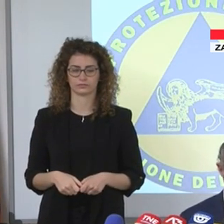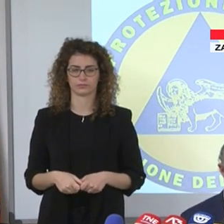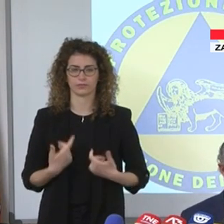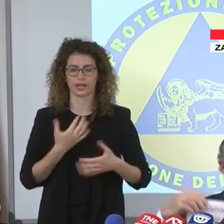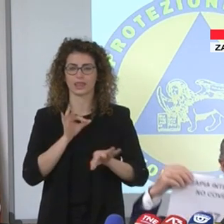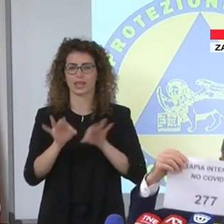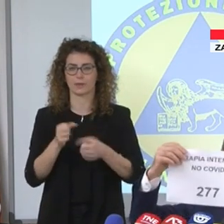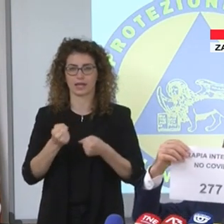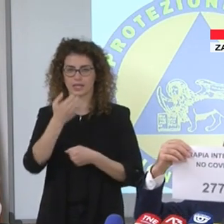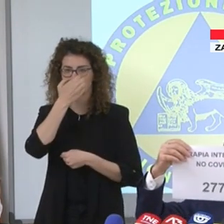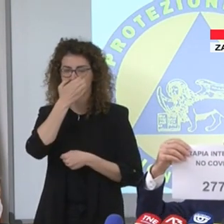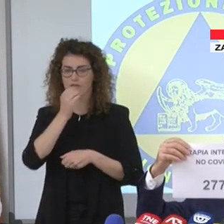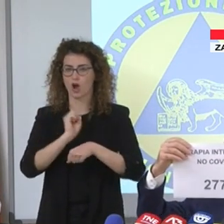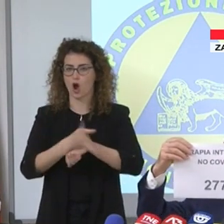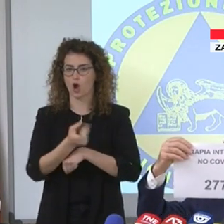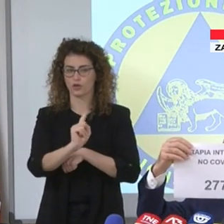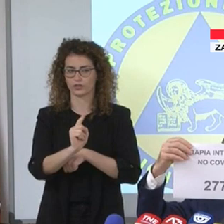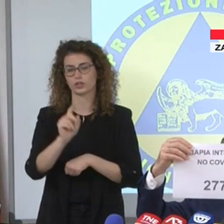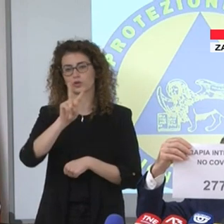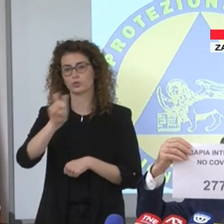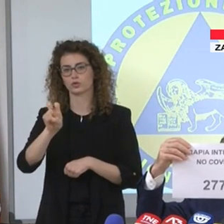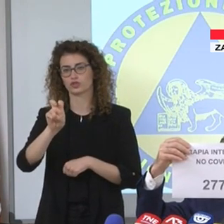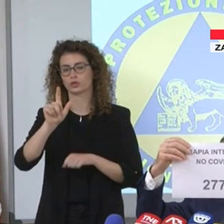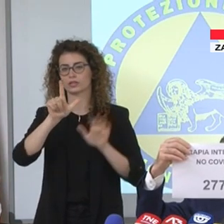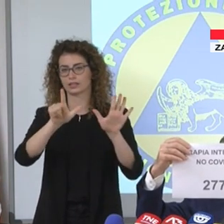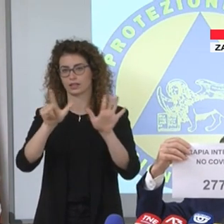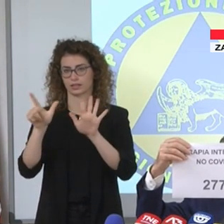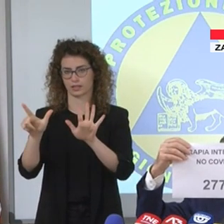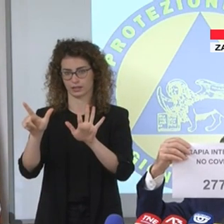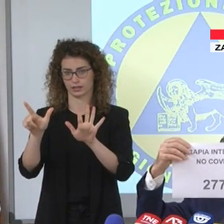La terapia intensiva non Covid è 277,